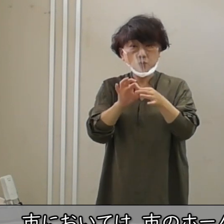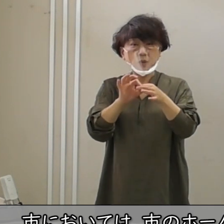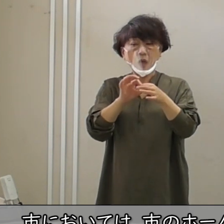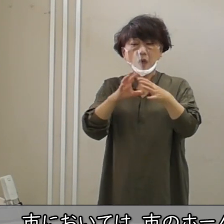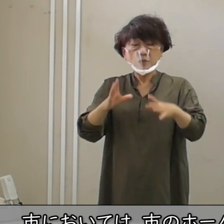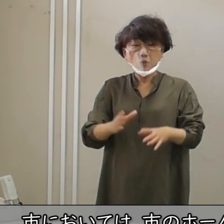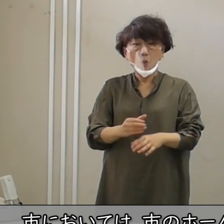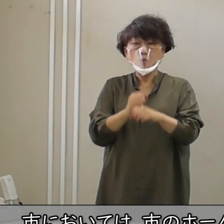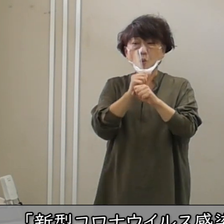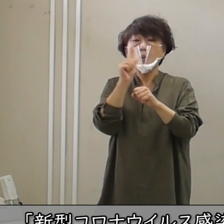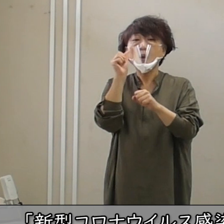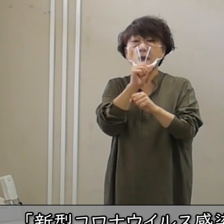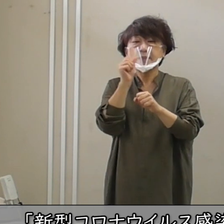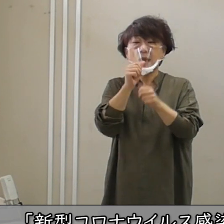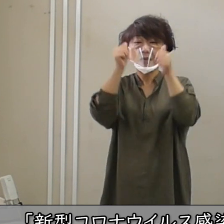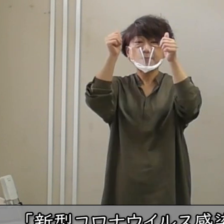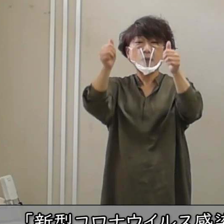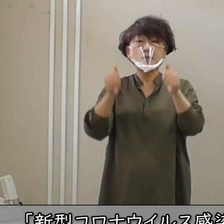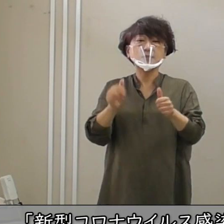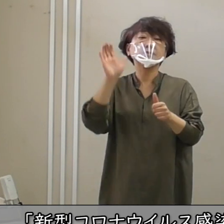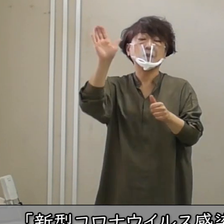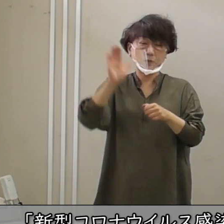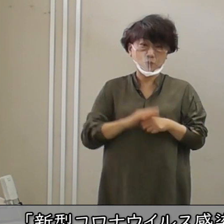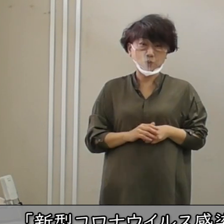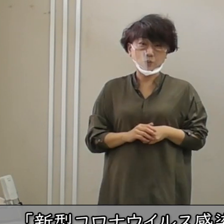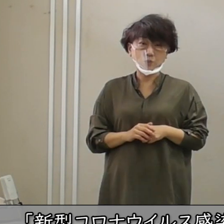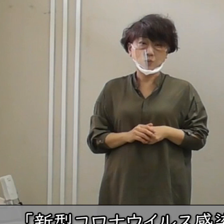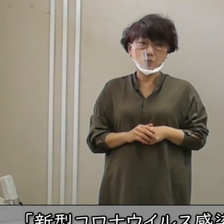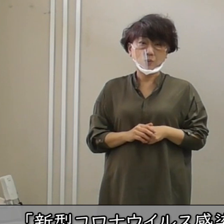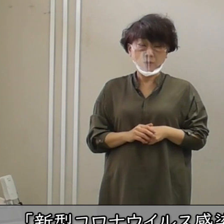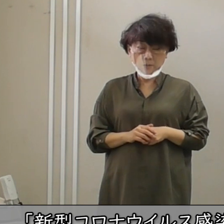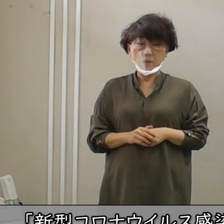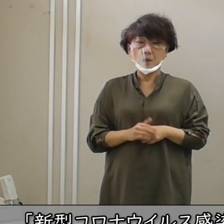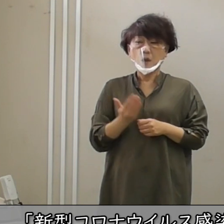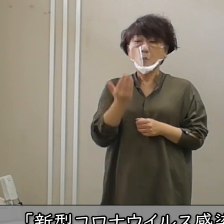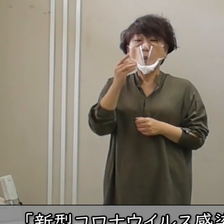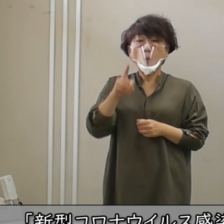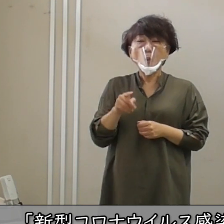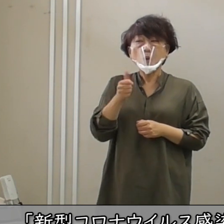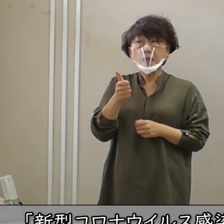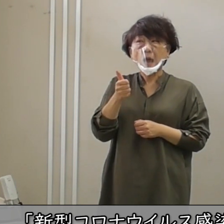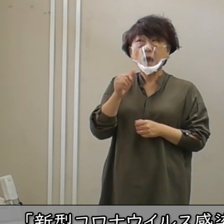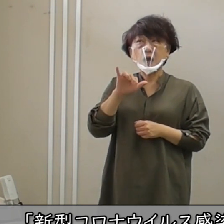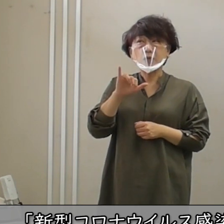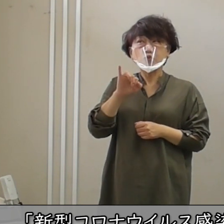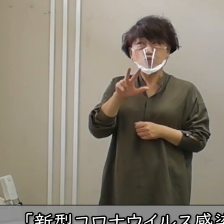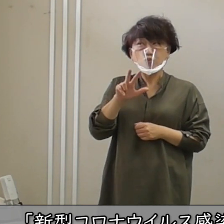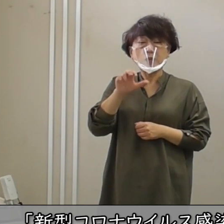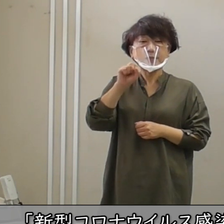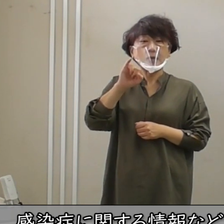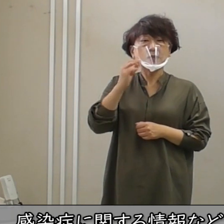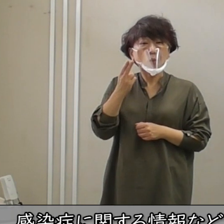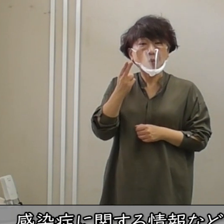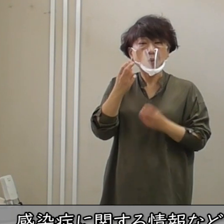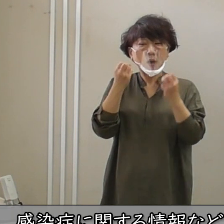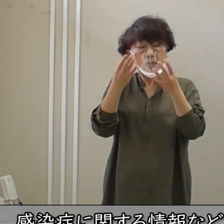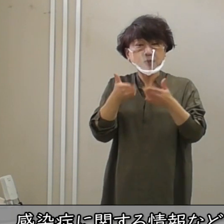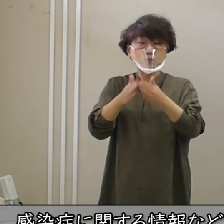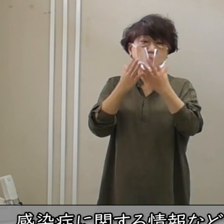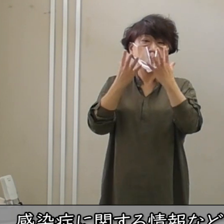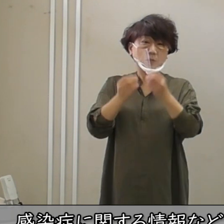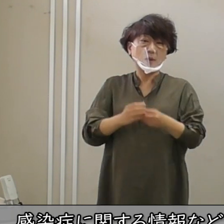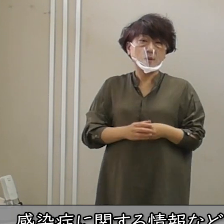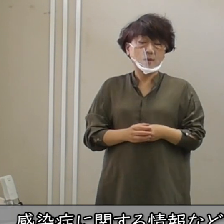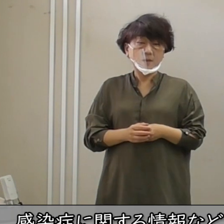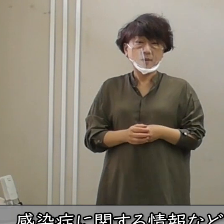総合案内ページ新型コロナウイルス感染症ポータルサイトを新たに開設いたしました。感染